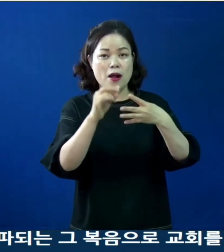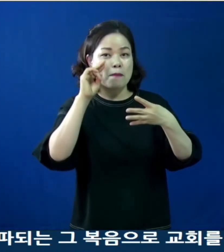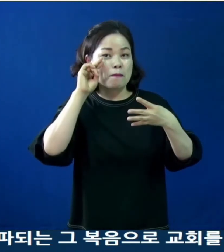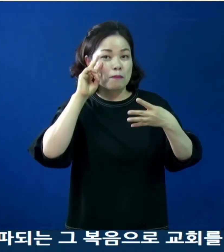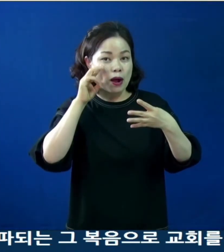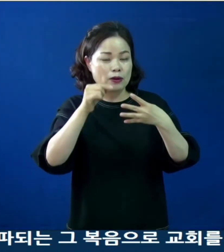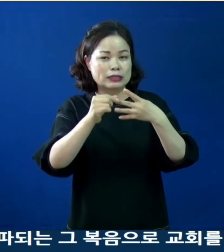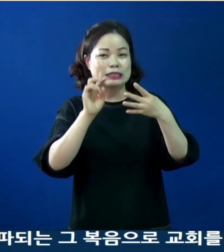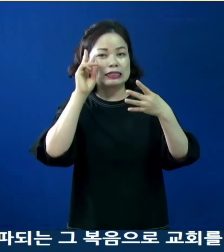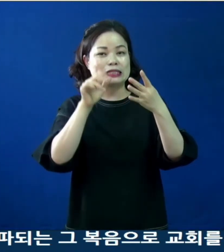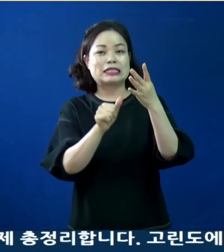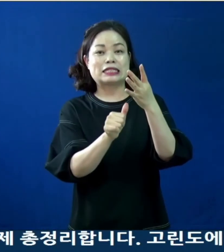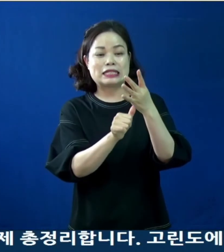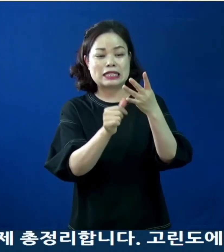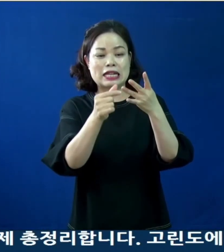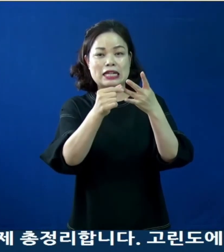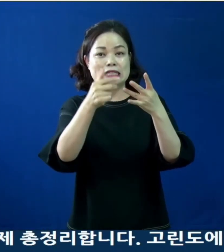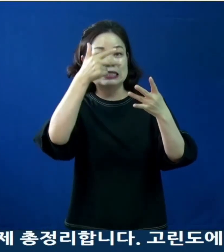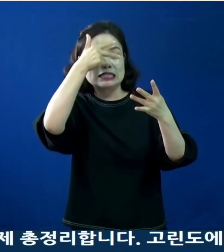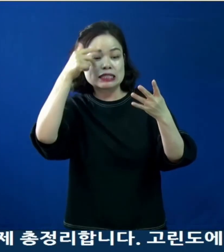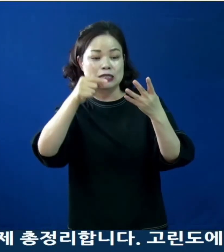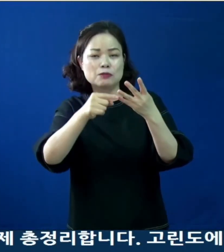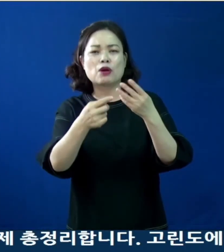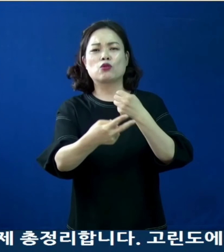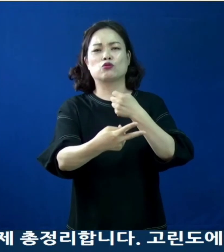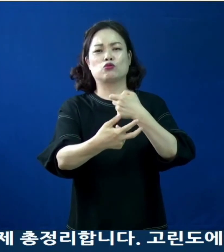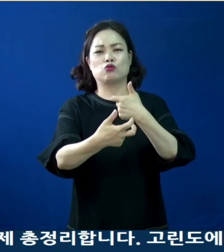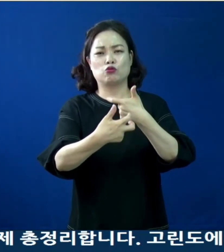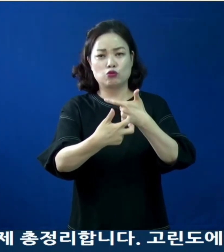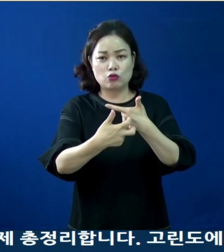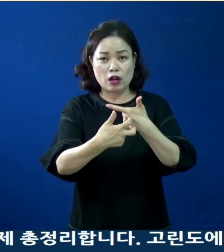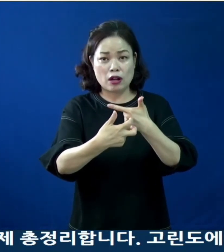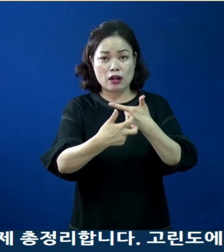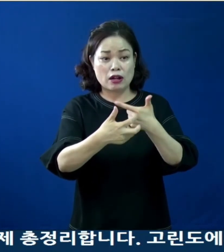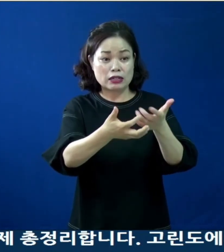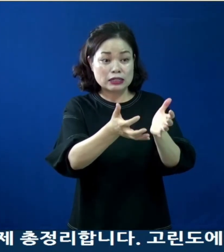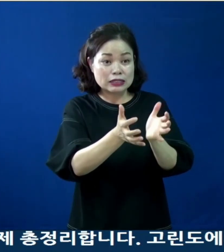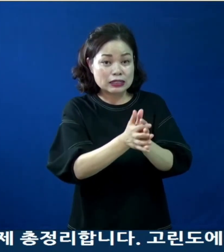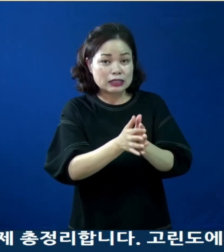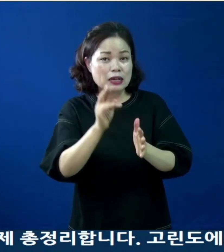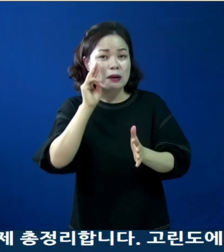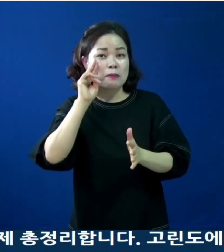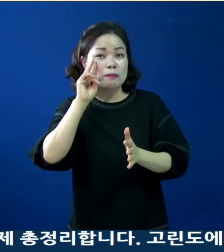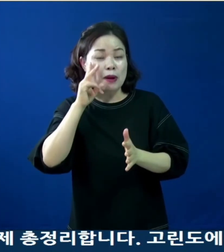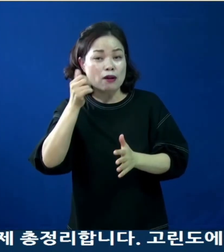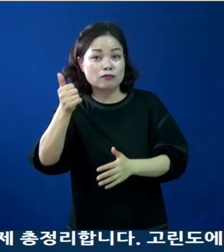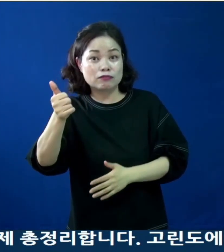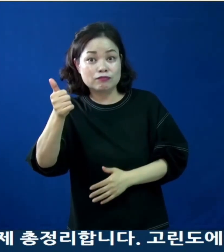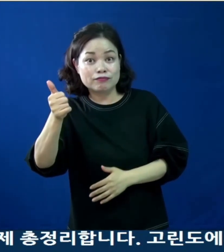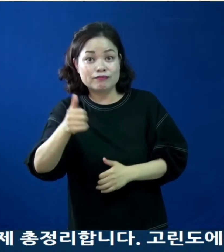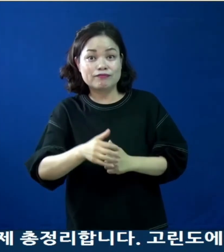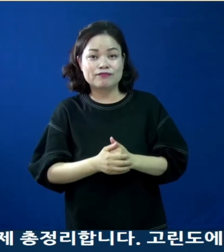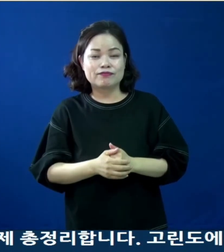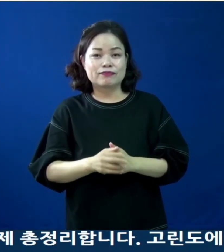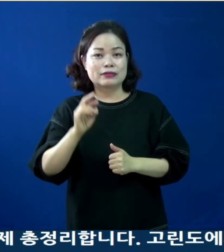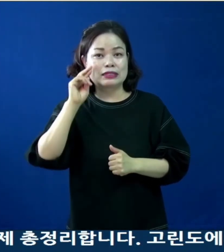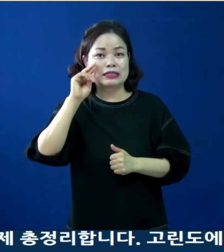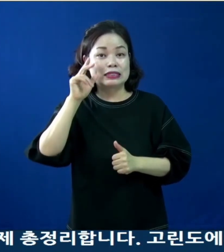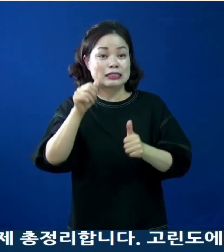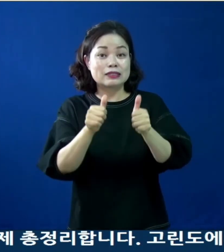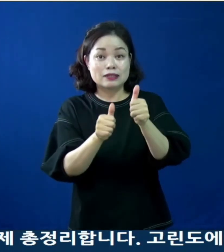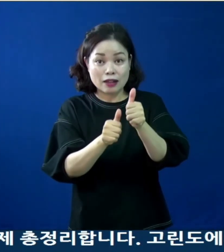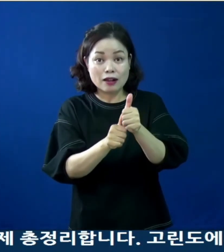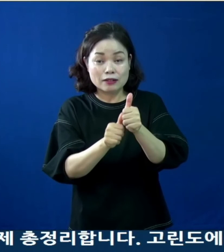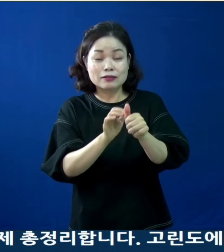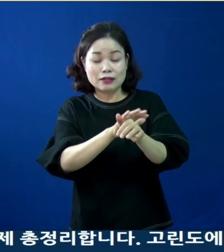바울, 실라, 디모데, 누가 있었습니다. 근데 그 멤버를 보세요. 바울 베테랑 선교사입니다. 실라